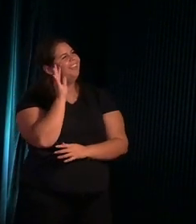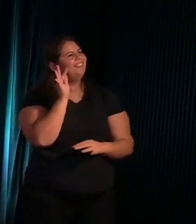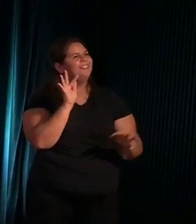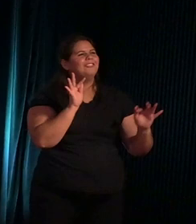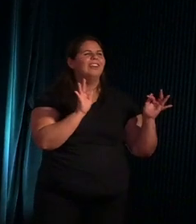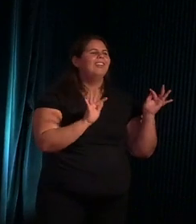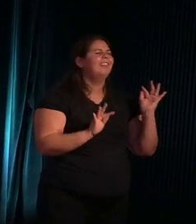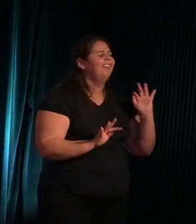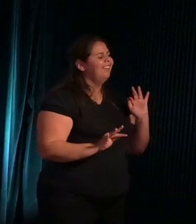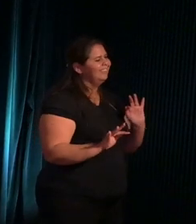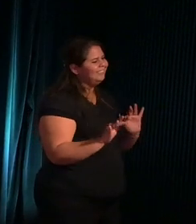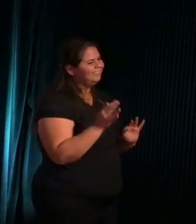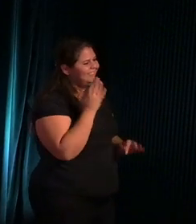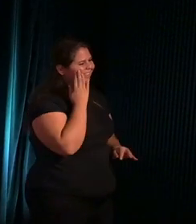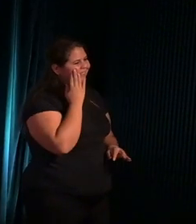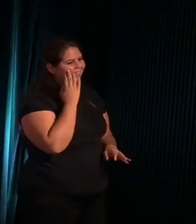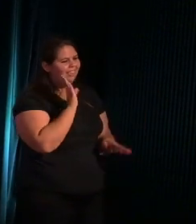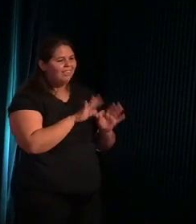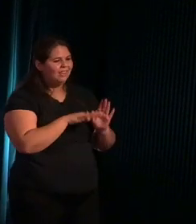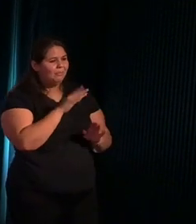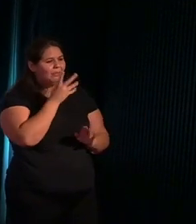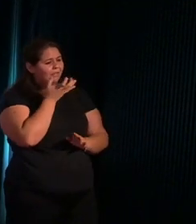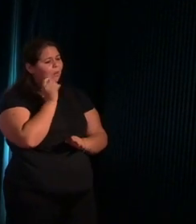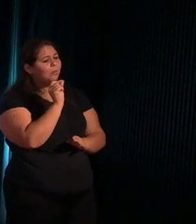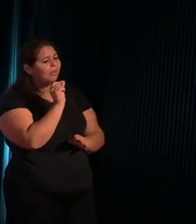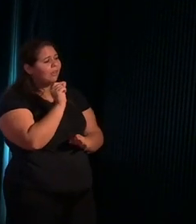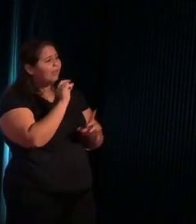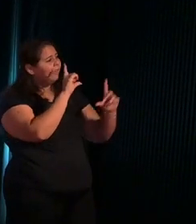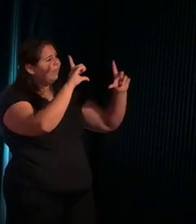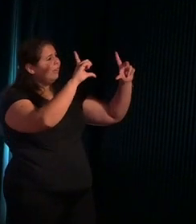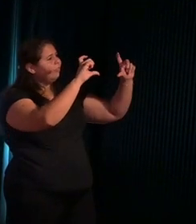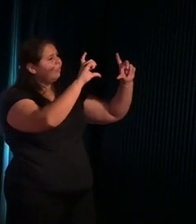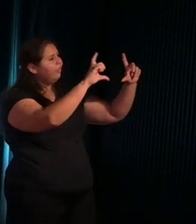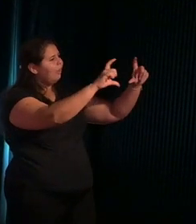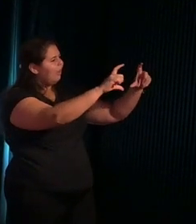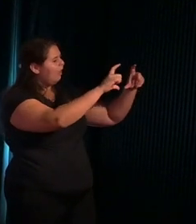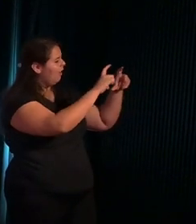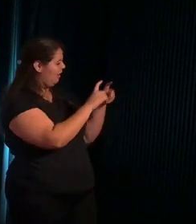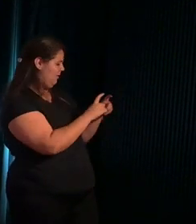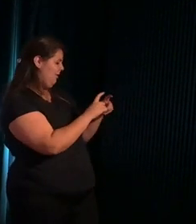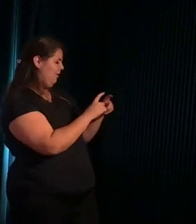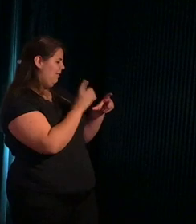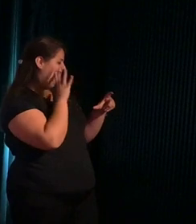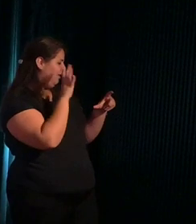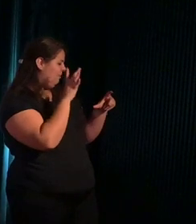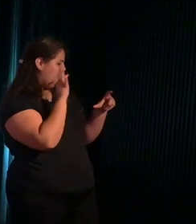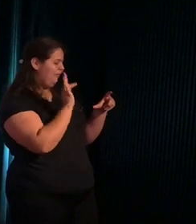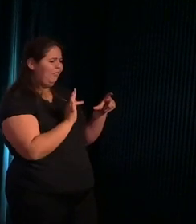feliz. E eu achava que, de repente, eu queria trabalhar com imagens. É alguma coisa por aí, assim.